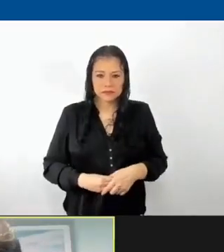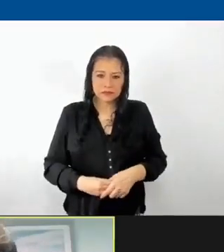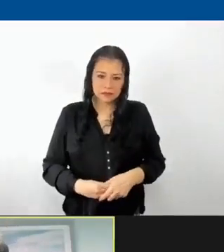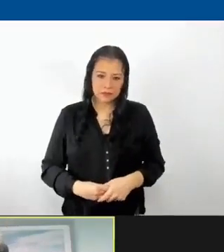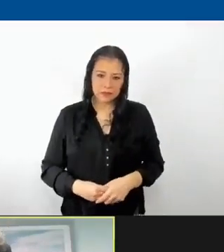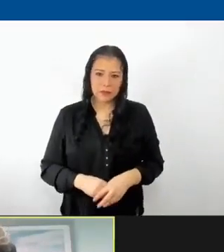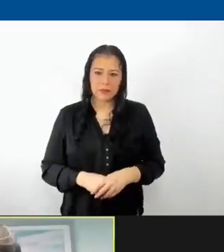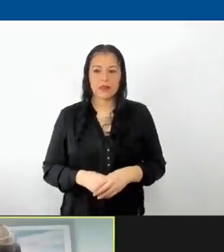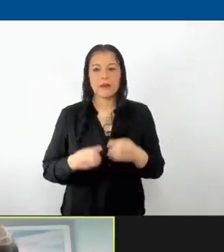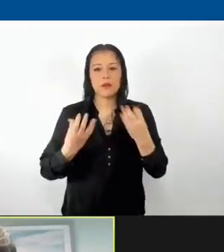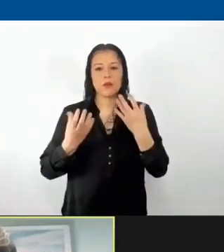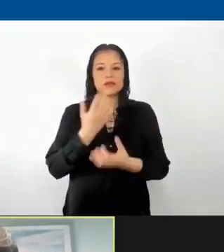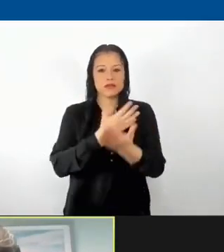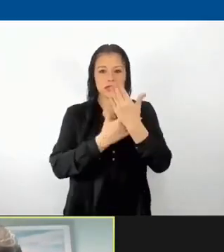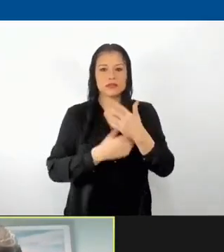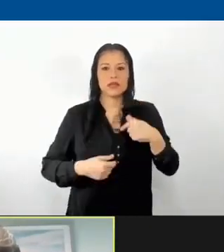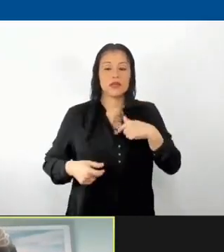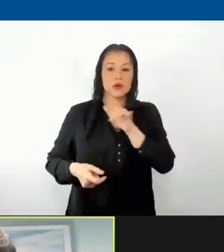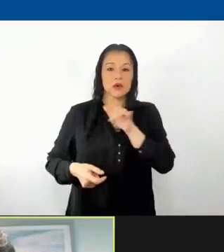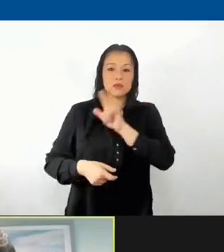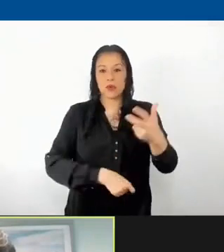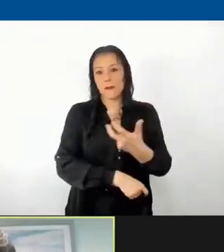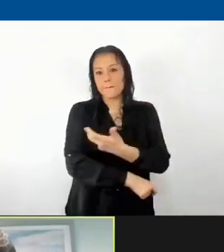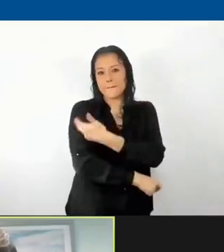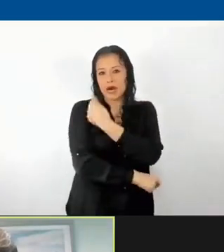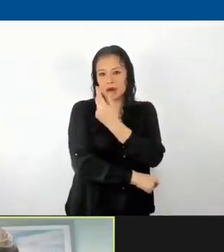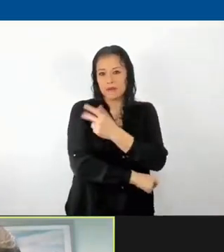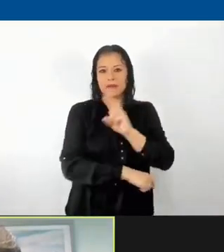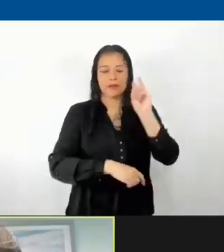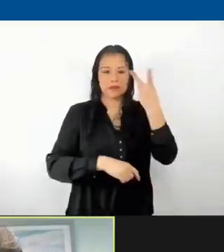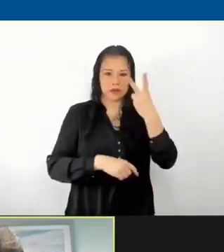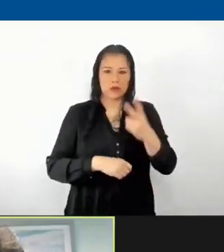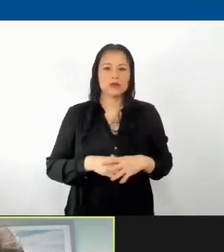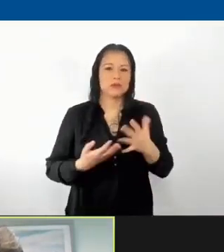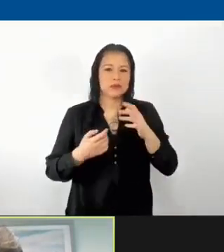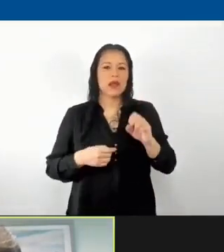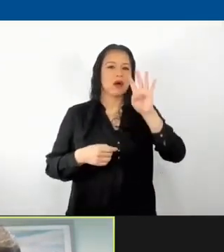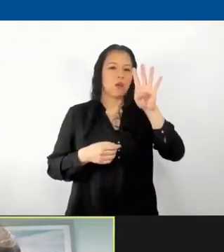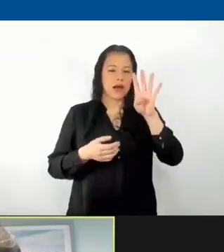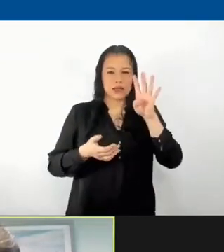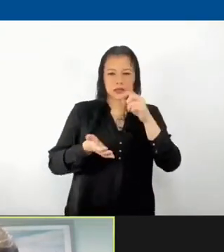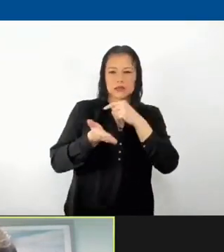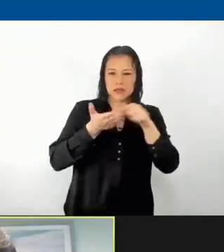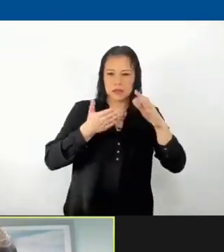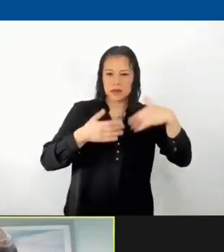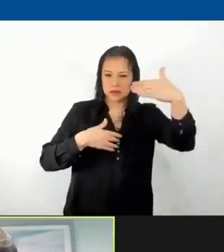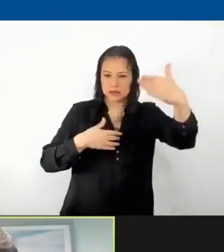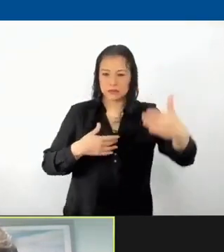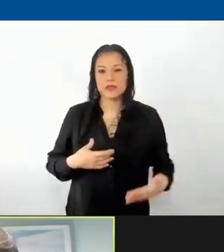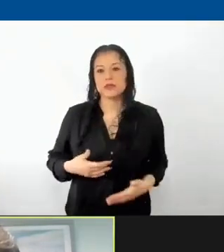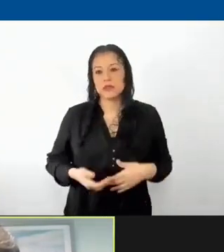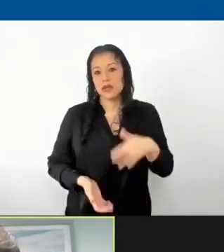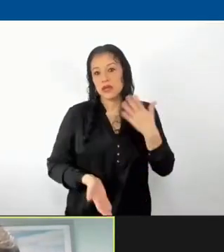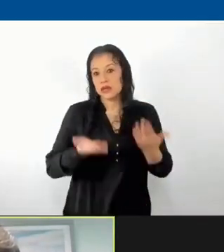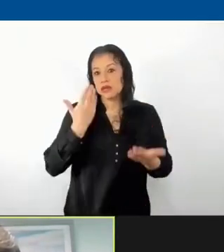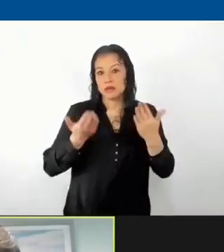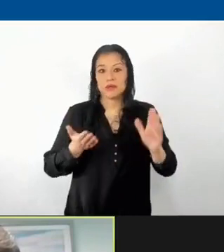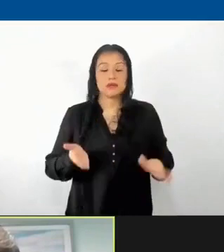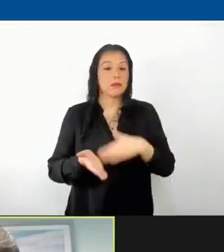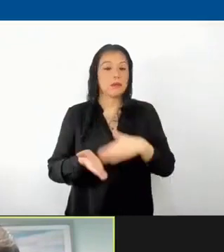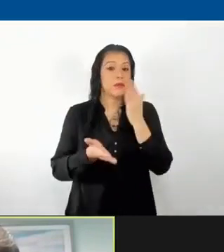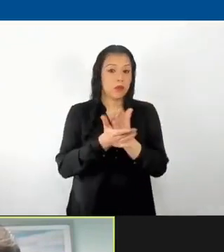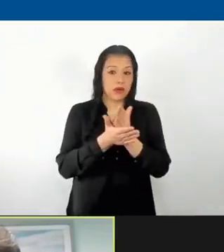Buenos días, me vacunaré en Estados Unidos. Mi segunda dosis será unas casi 4 semanas después. ¿Habrá algún problema el